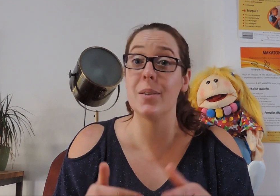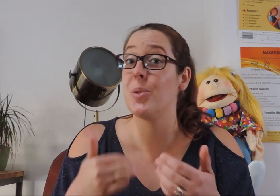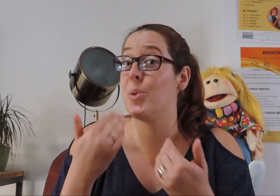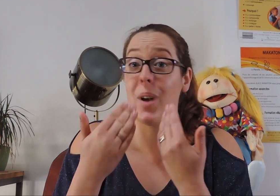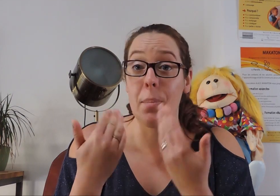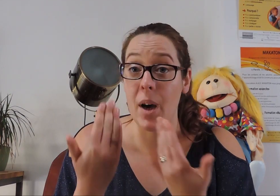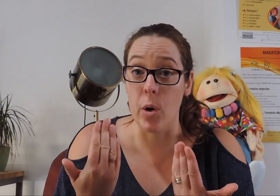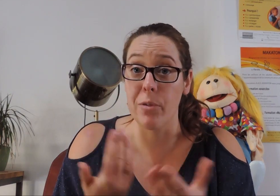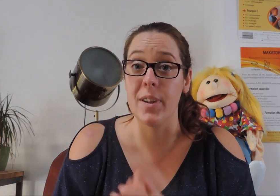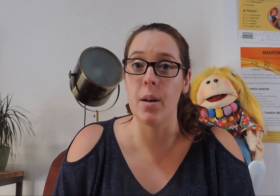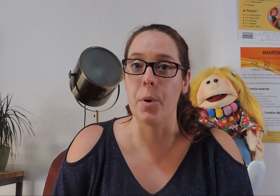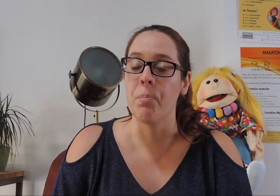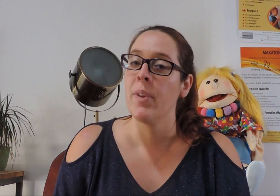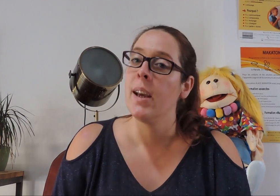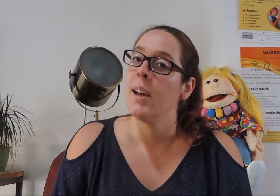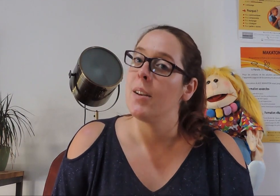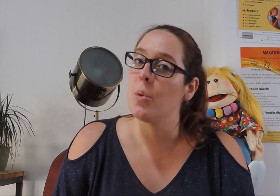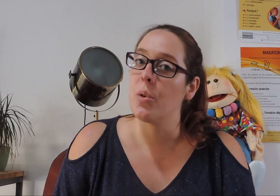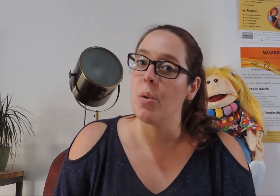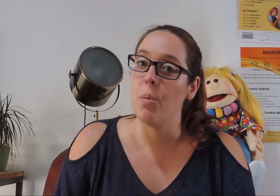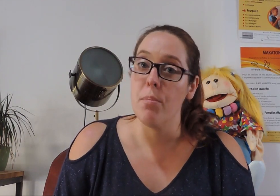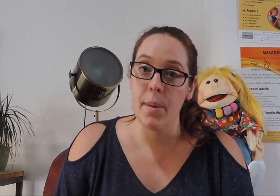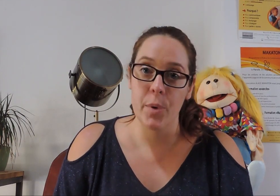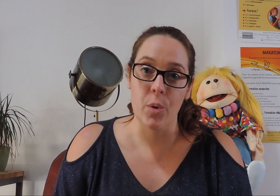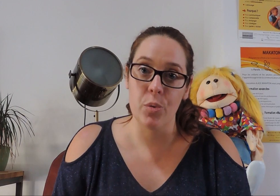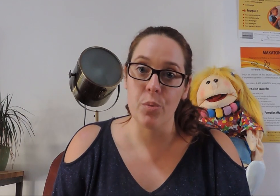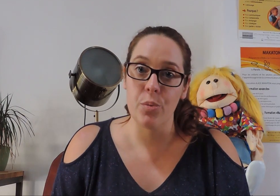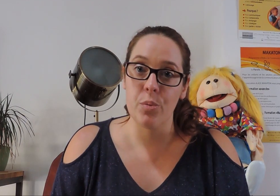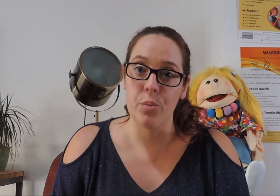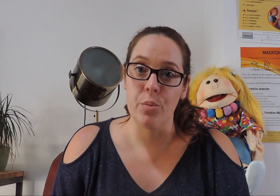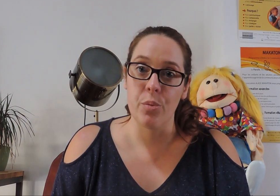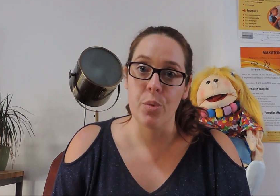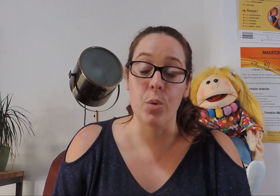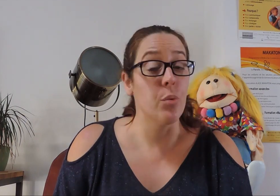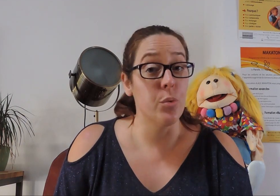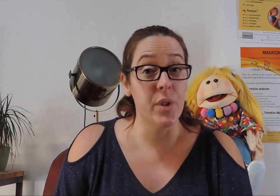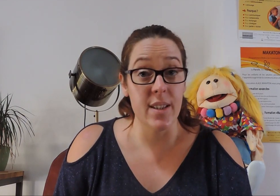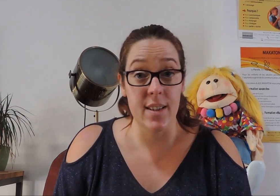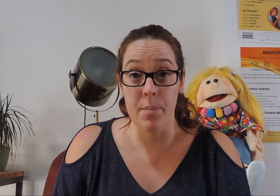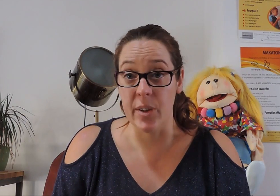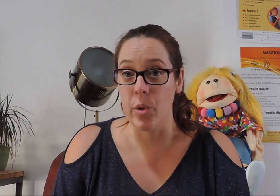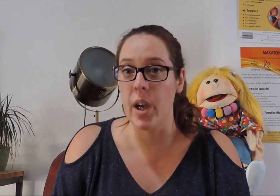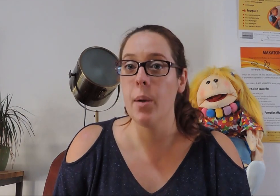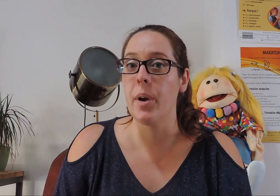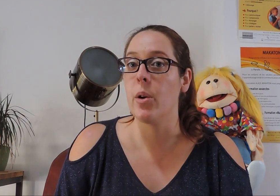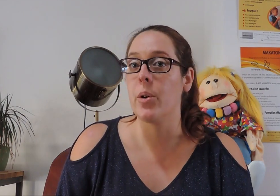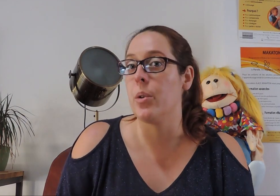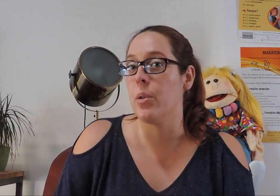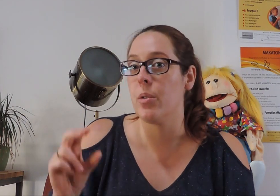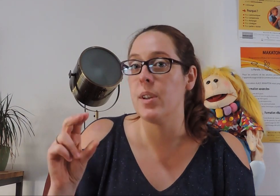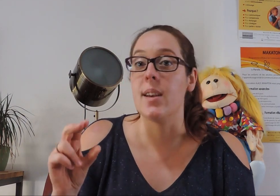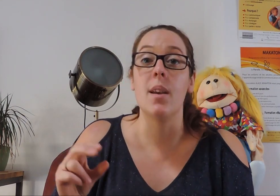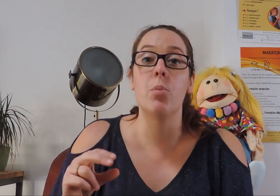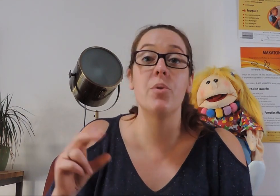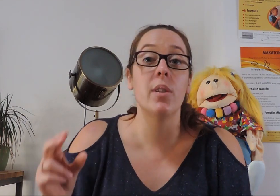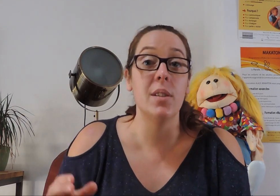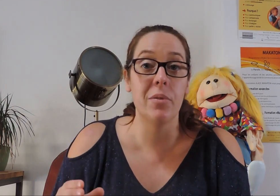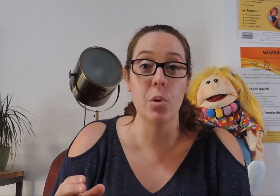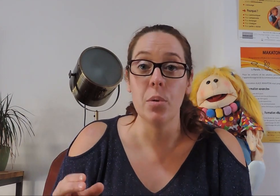de la parole finalement donc même quand on utilise les pictogrammes alors il y a plusieurs niveaux